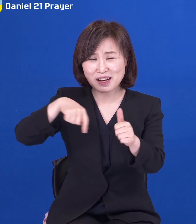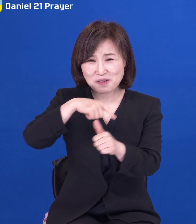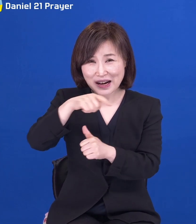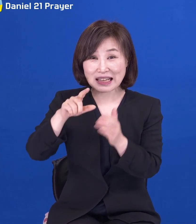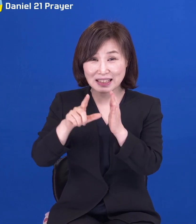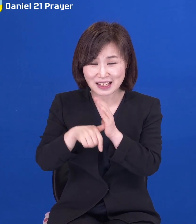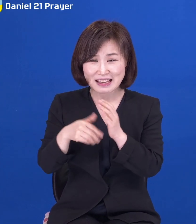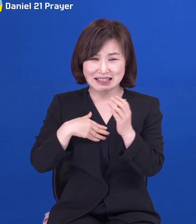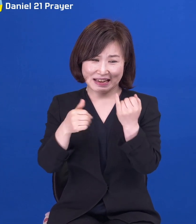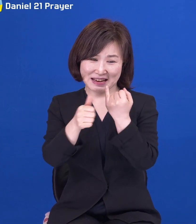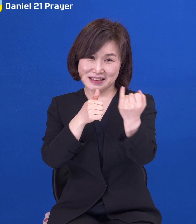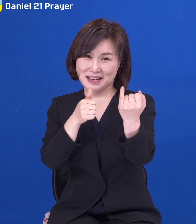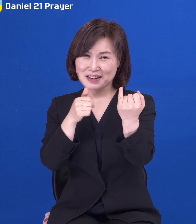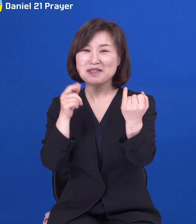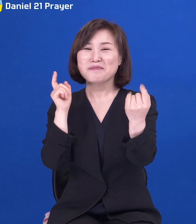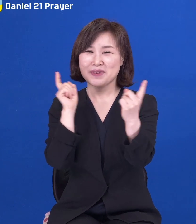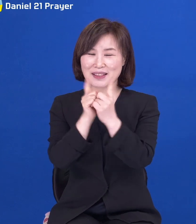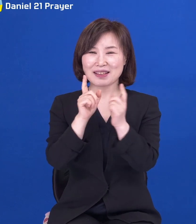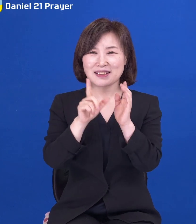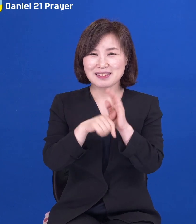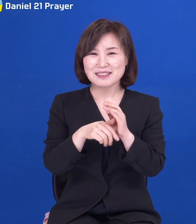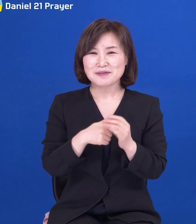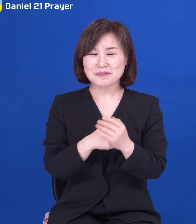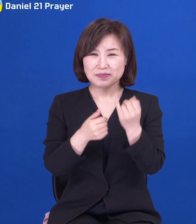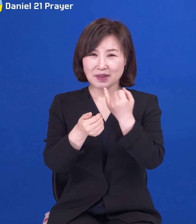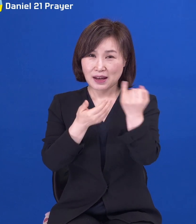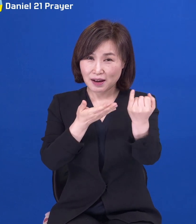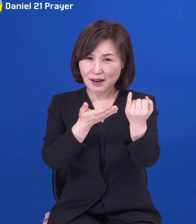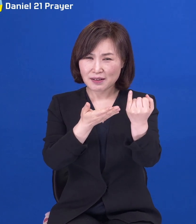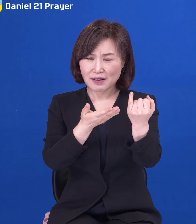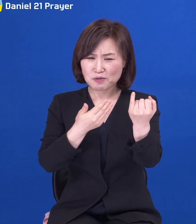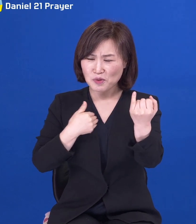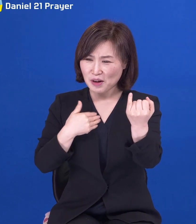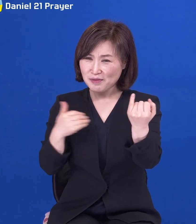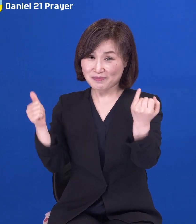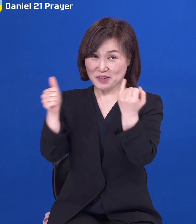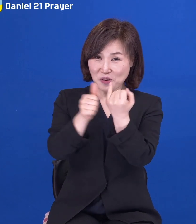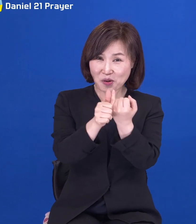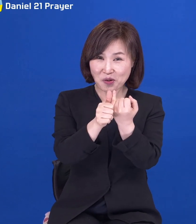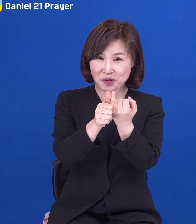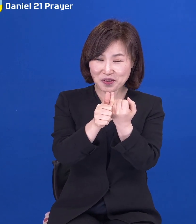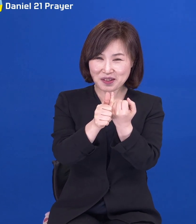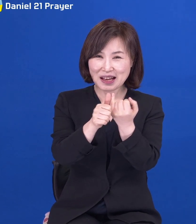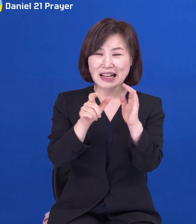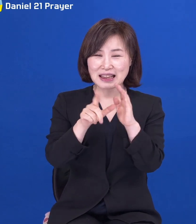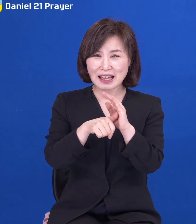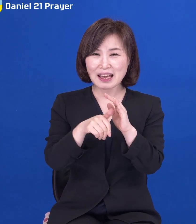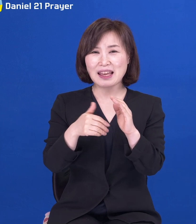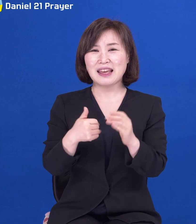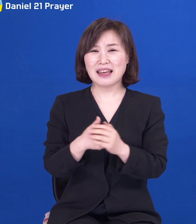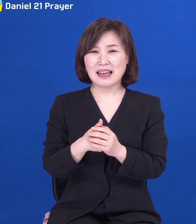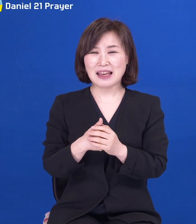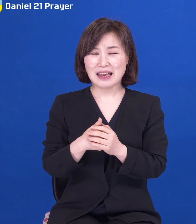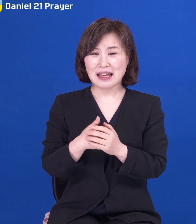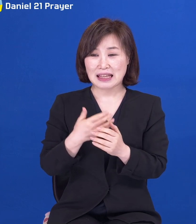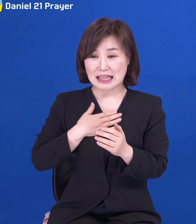만나게 되었어요. 그때 저희 아내는 저한테 시집 올 때 딱 하나만 보고 왔어요.